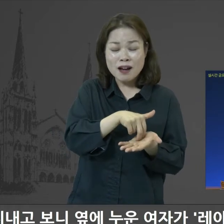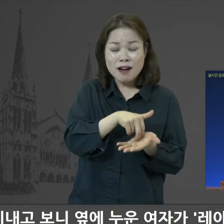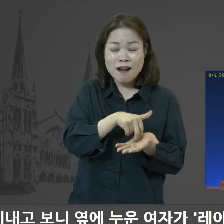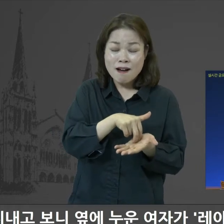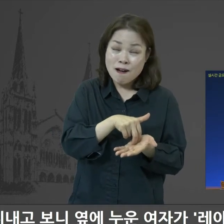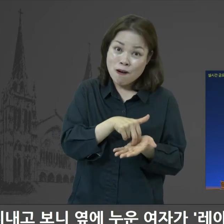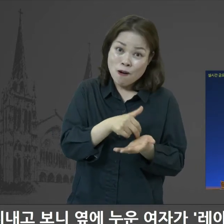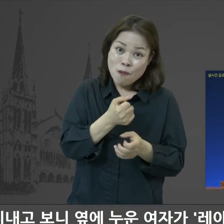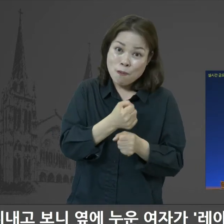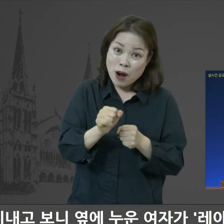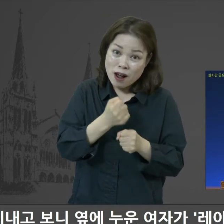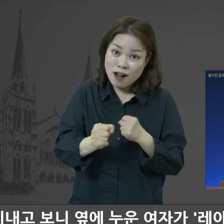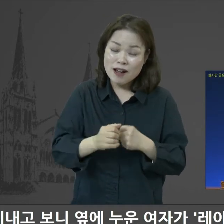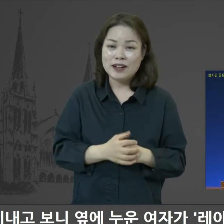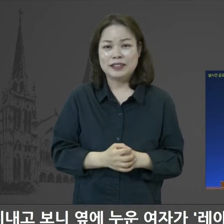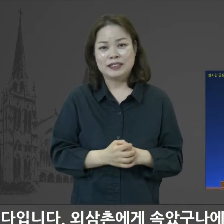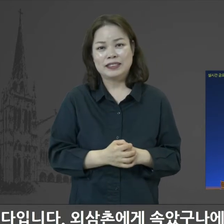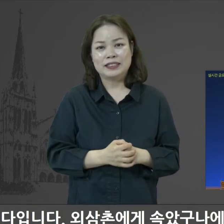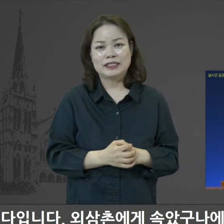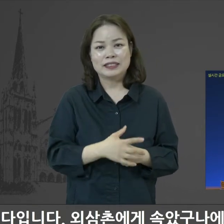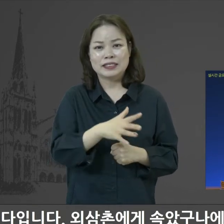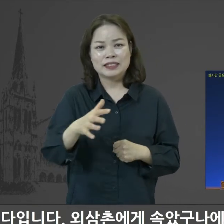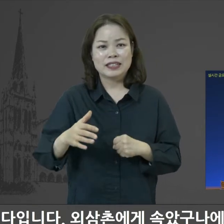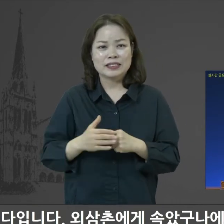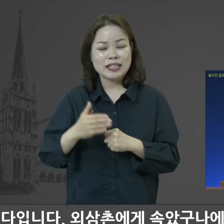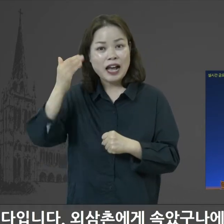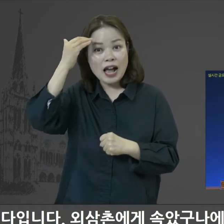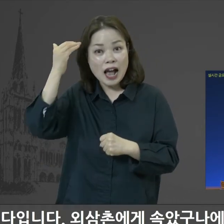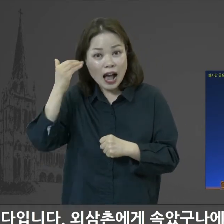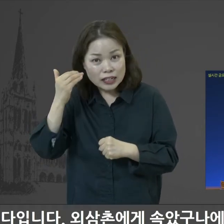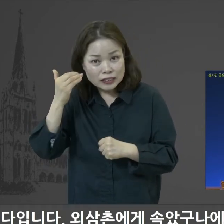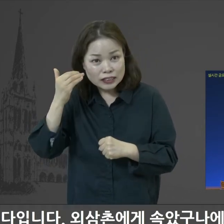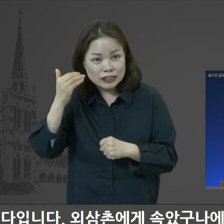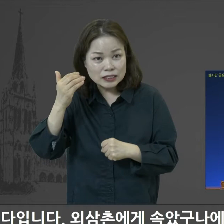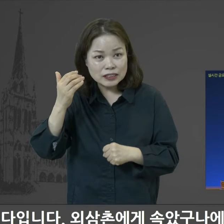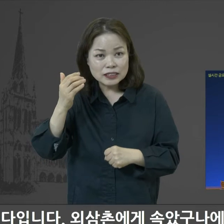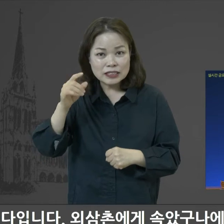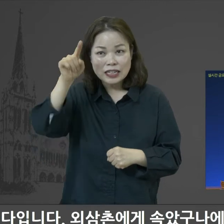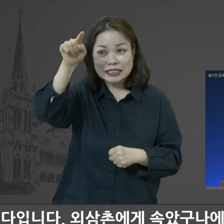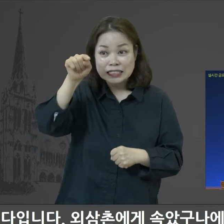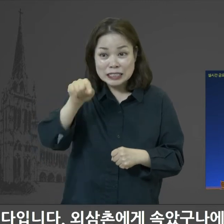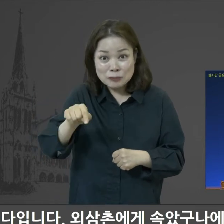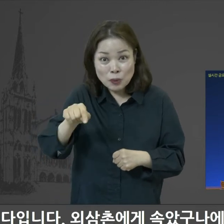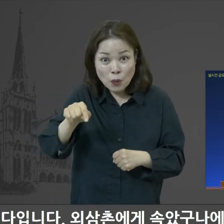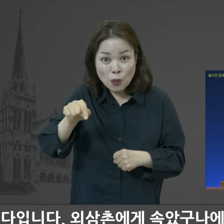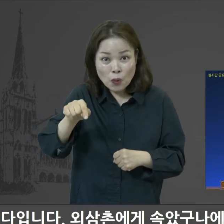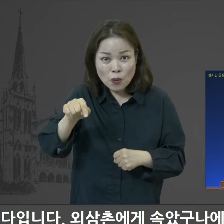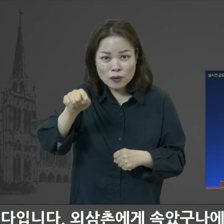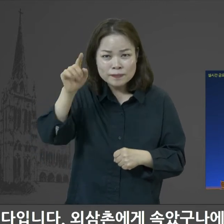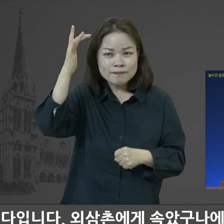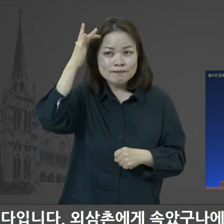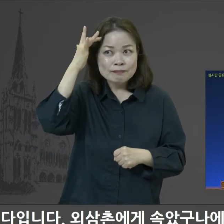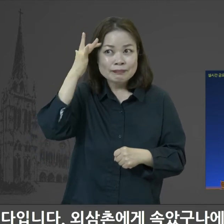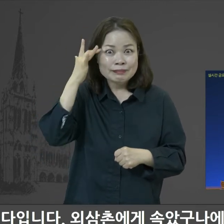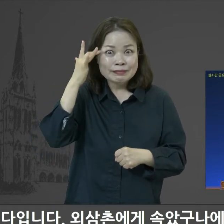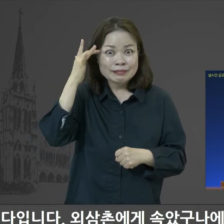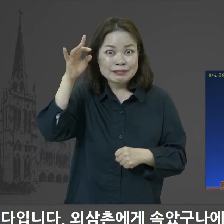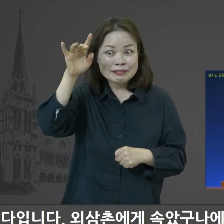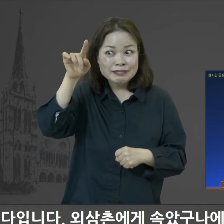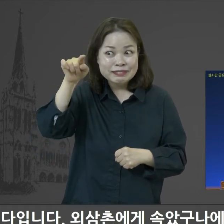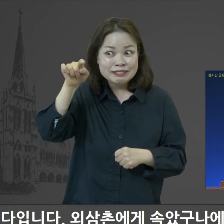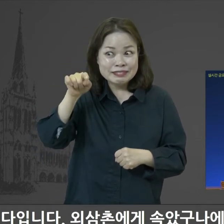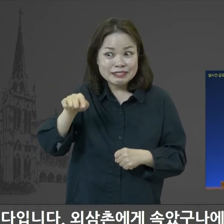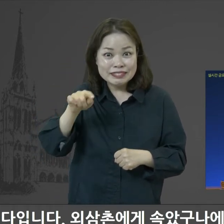지금 우리 개역개정은 좀 줄였는데요, 옛생결 한글 개역에 보면 이 느낌표 있는 자리들이 성경에 이제 가끔씩 나와요. 아주 재밌는